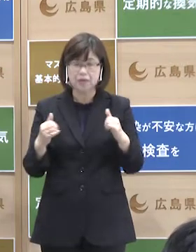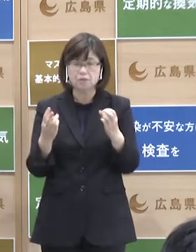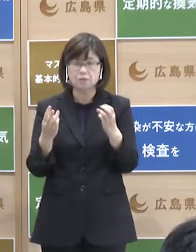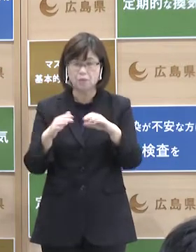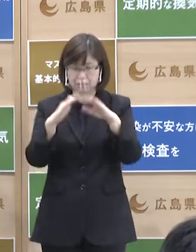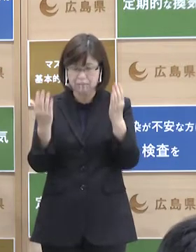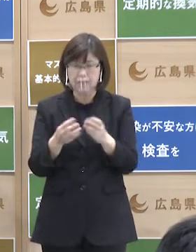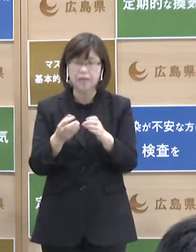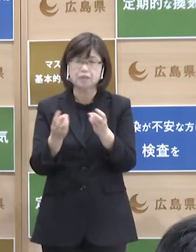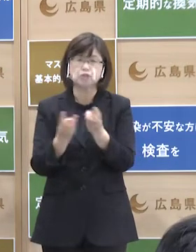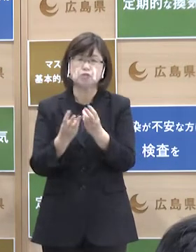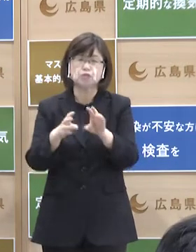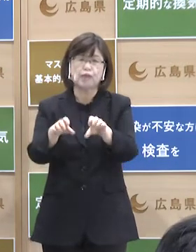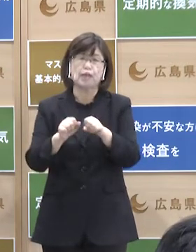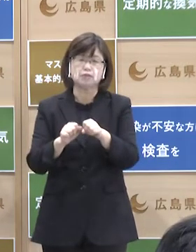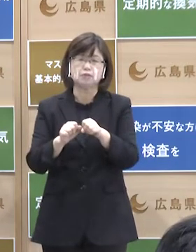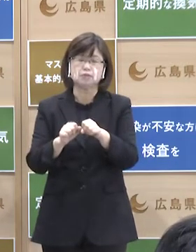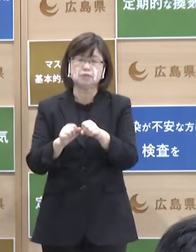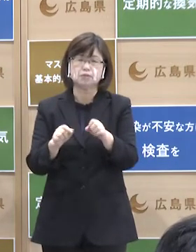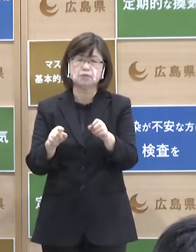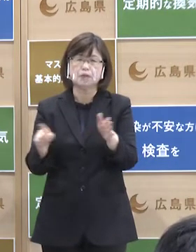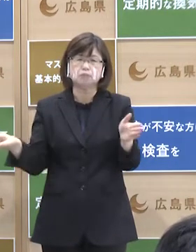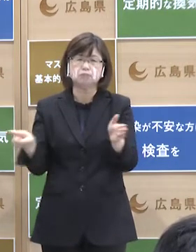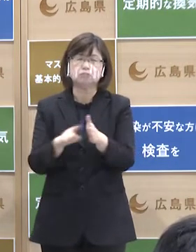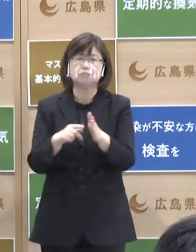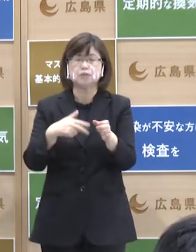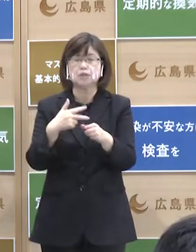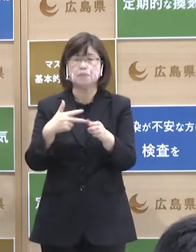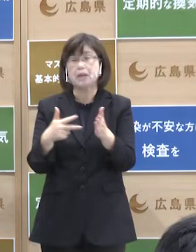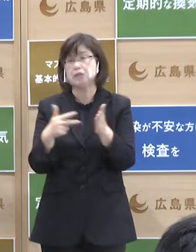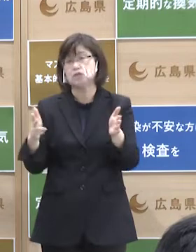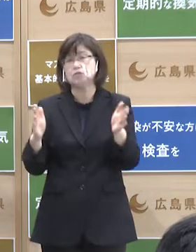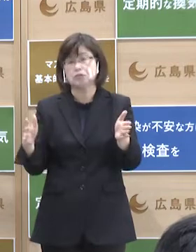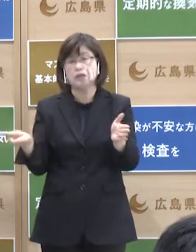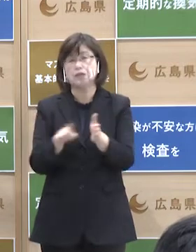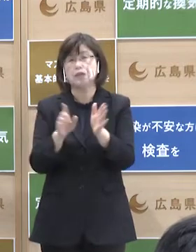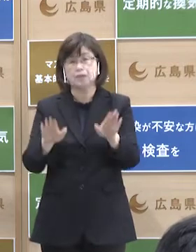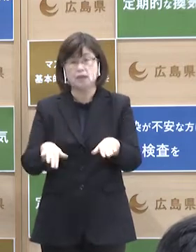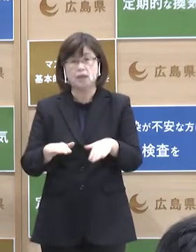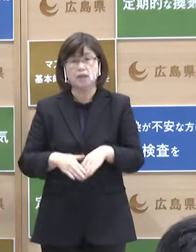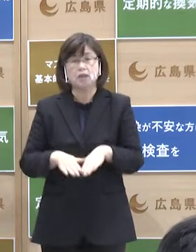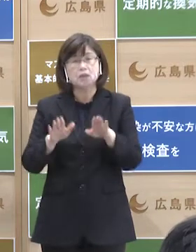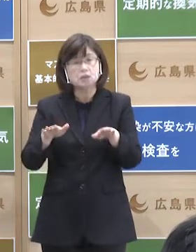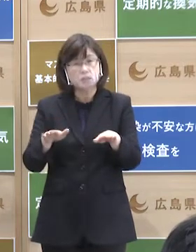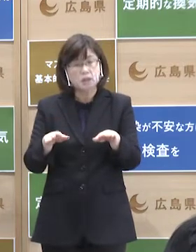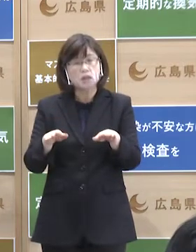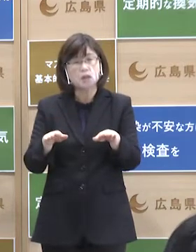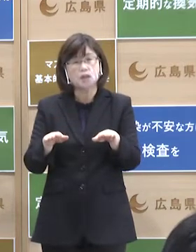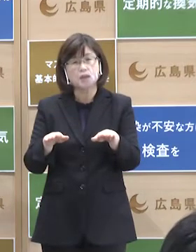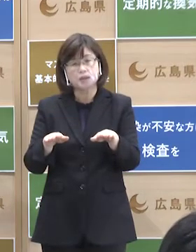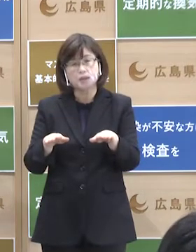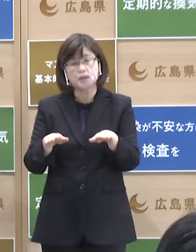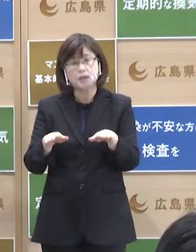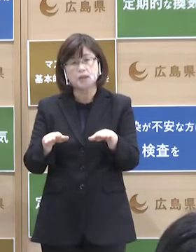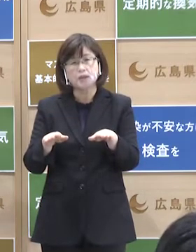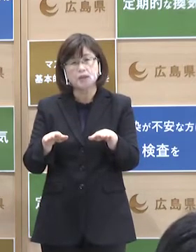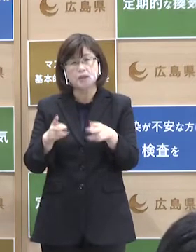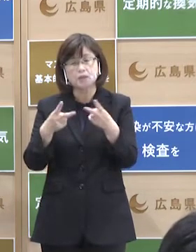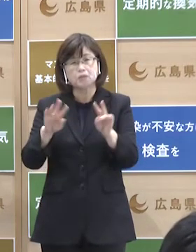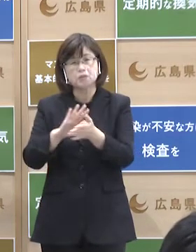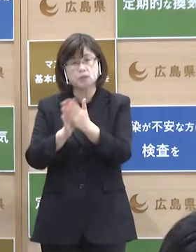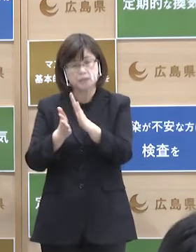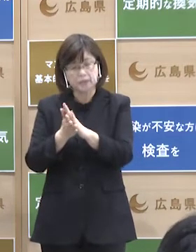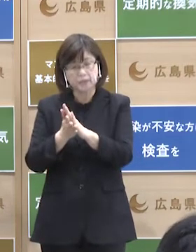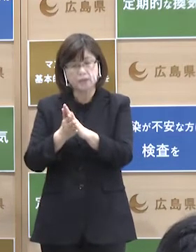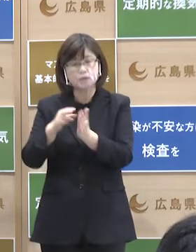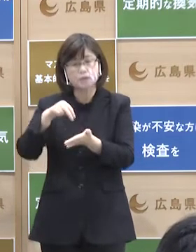運用、広島県は今 知事がおっしゃったように、全ての感染